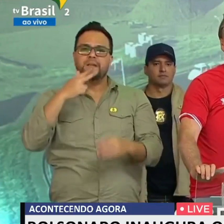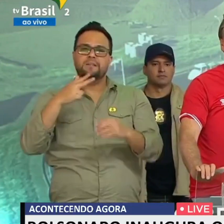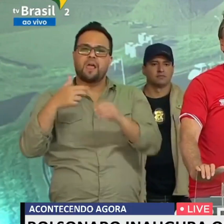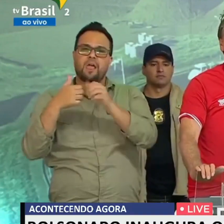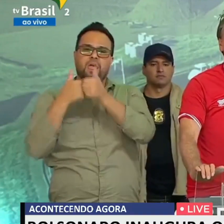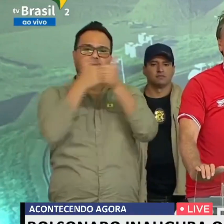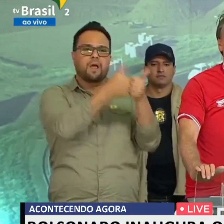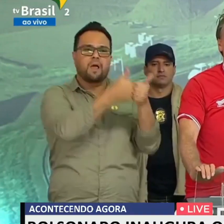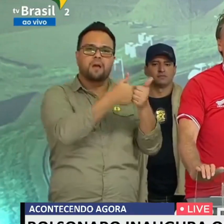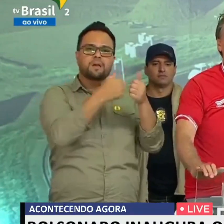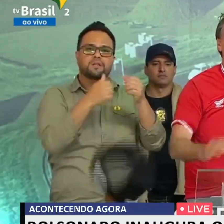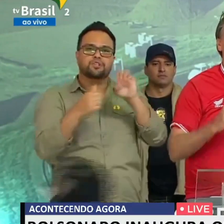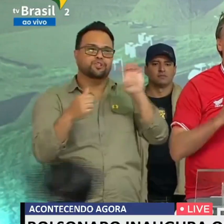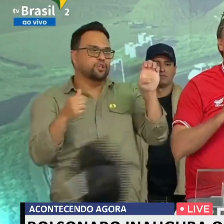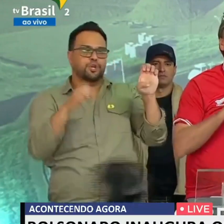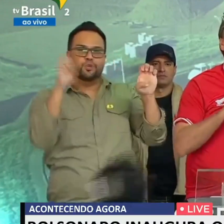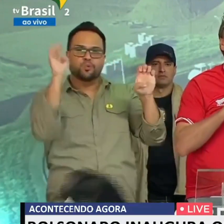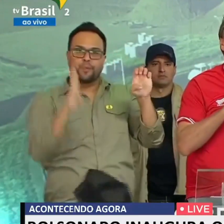Brasil.